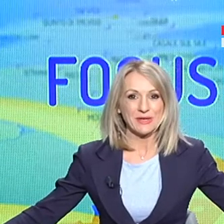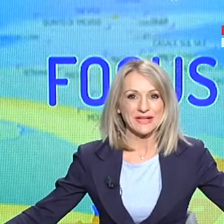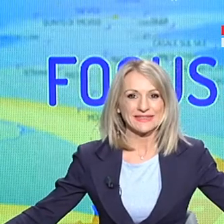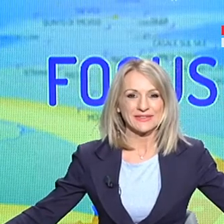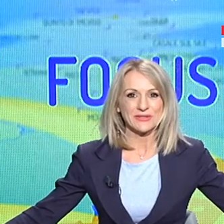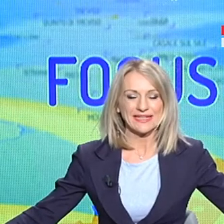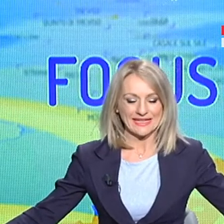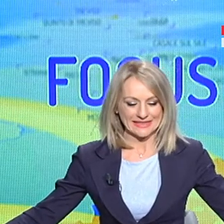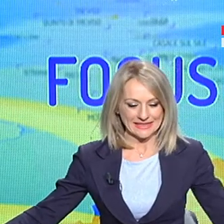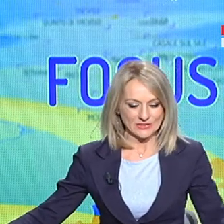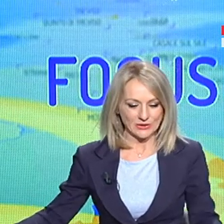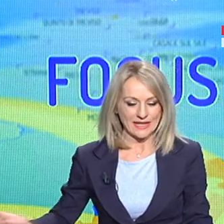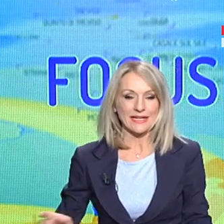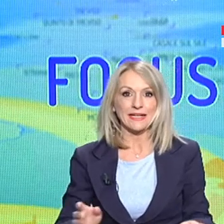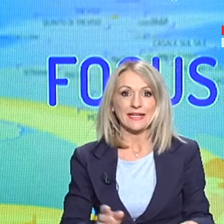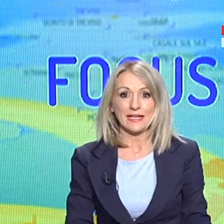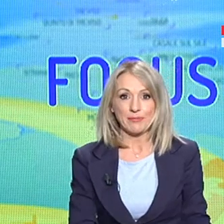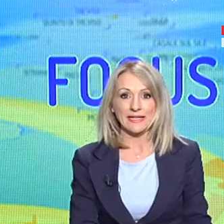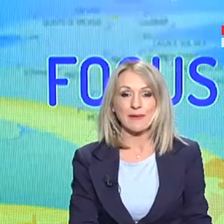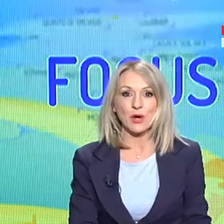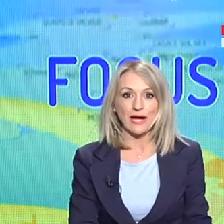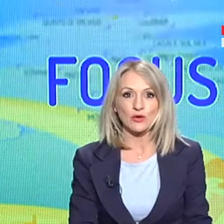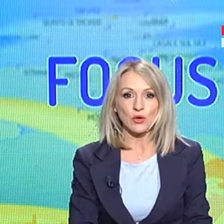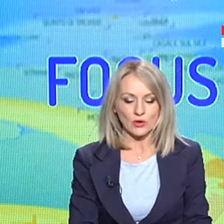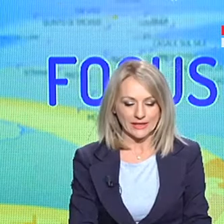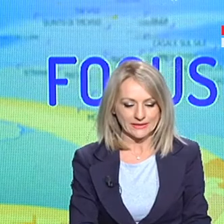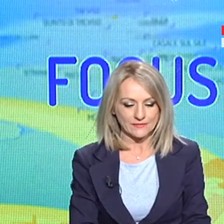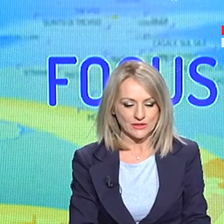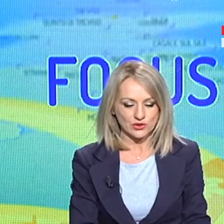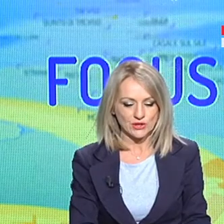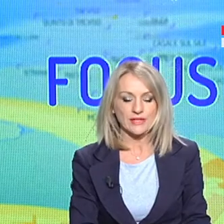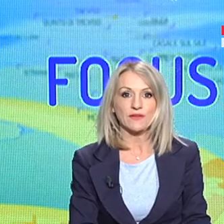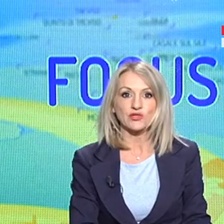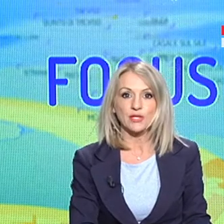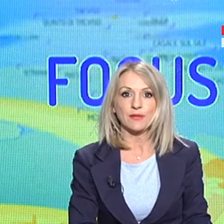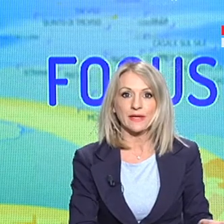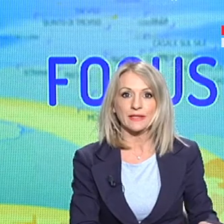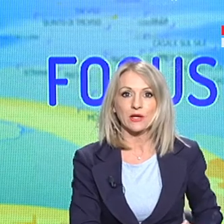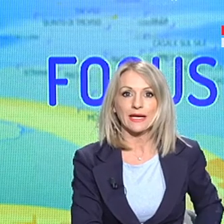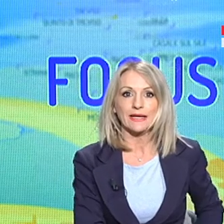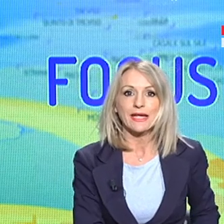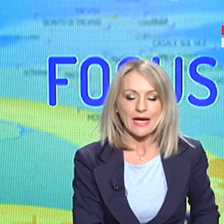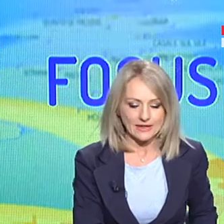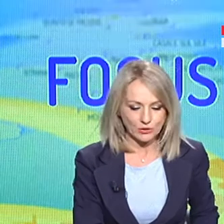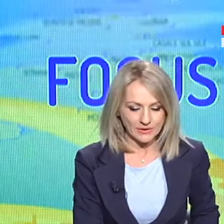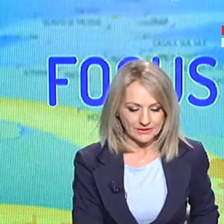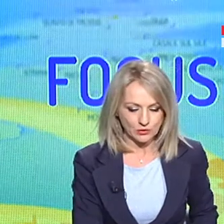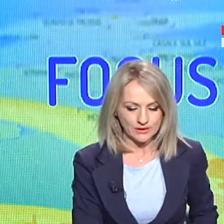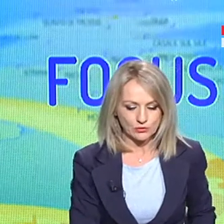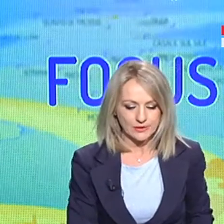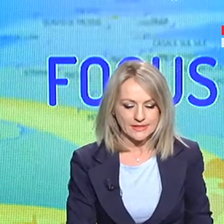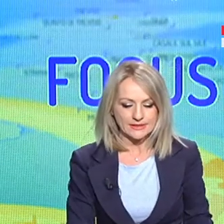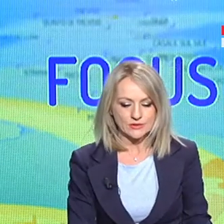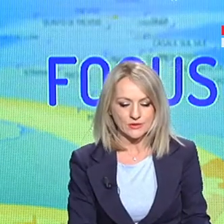Noi andiamo avanti con il telegiornale e parliamo ancora di vaccini in particolare agli